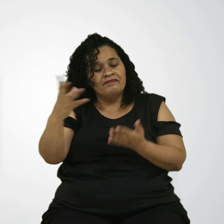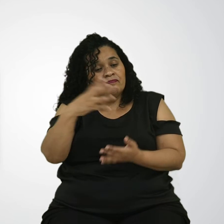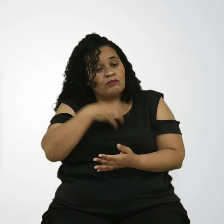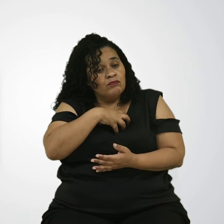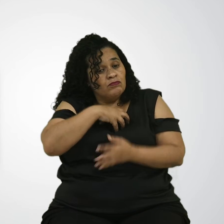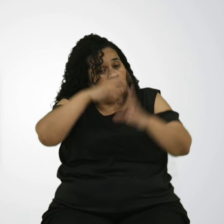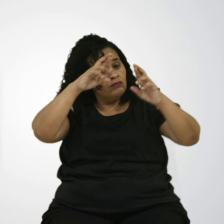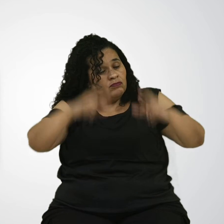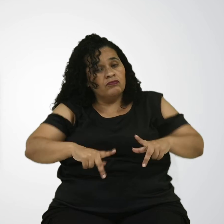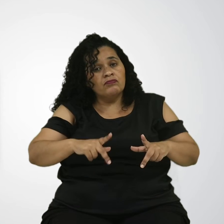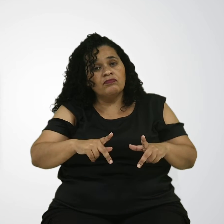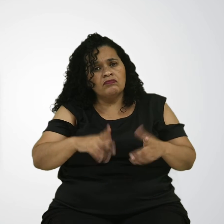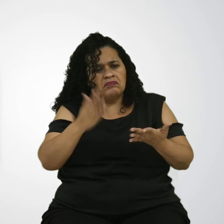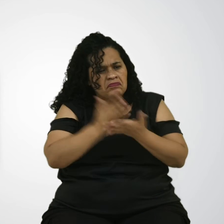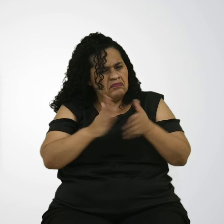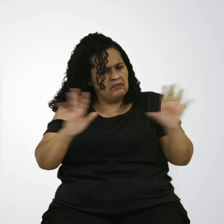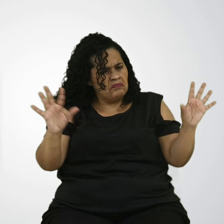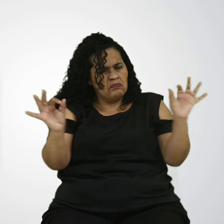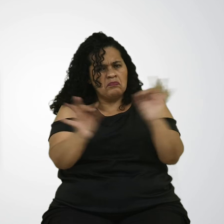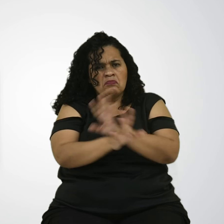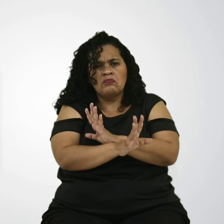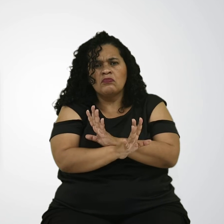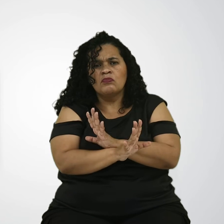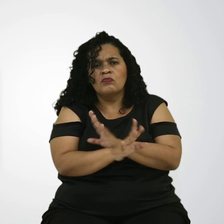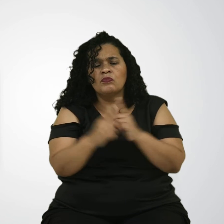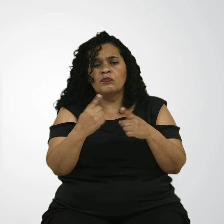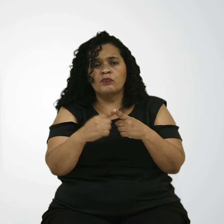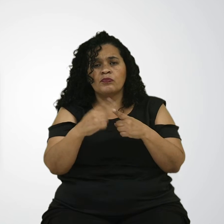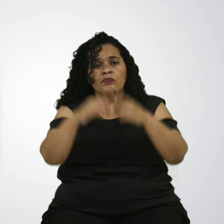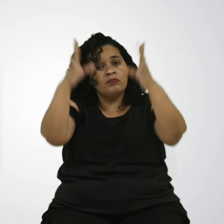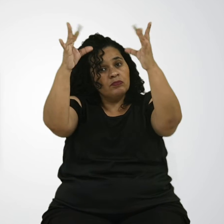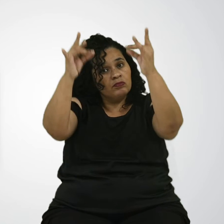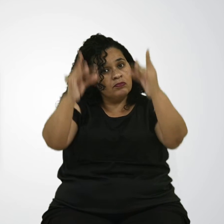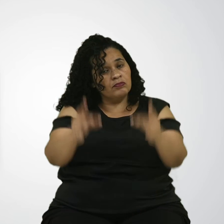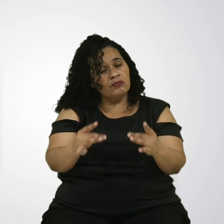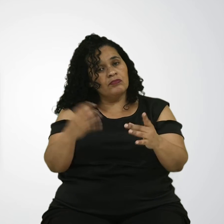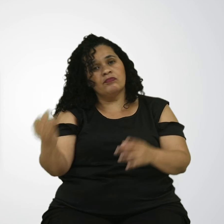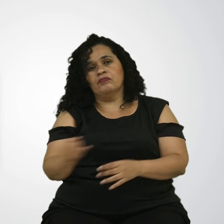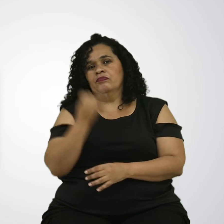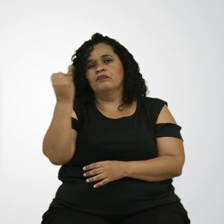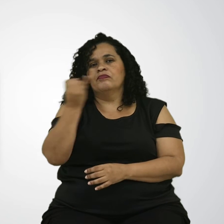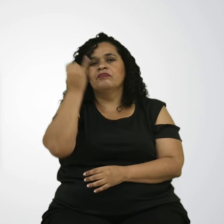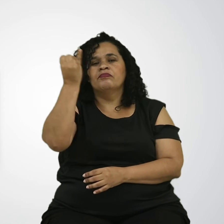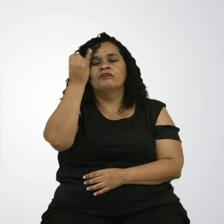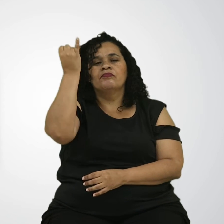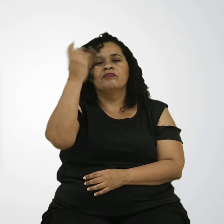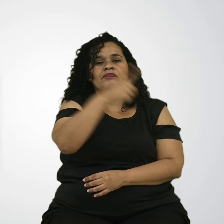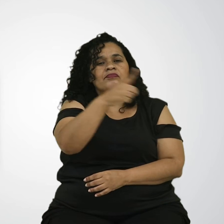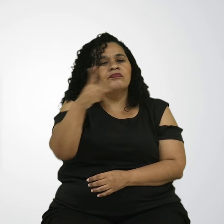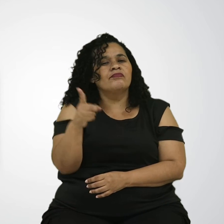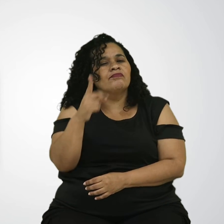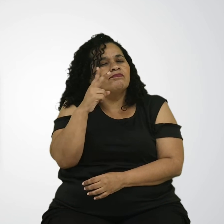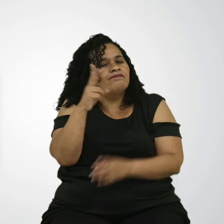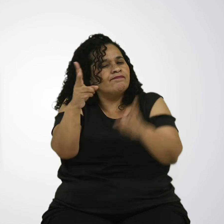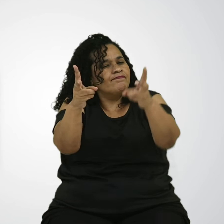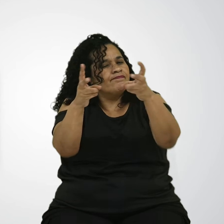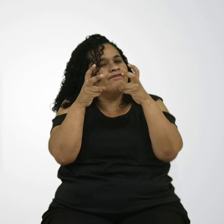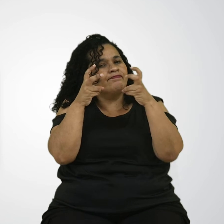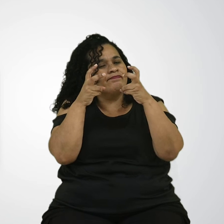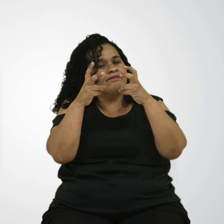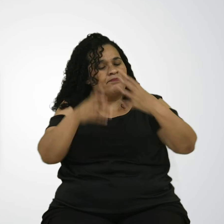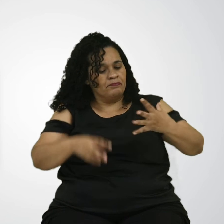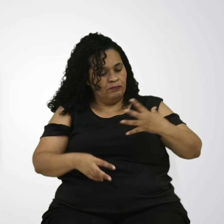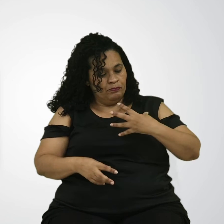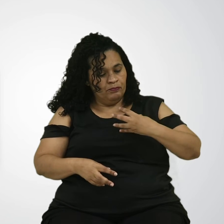Acabou. Porque assim, um outro detalhe importante que você pode notar: filhos precisam